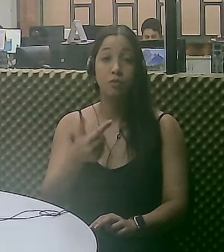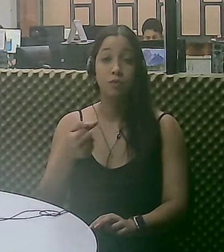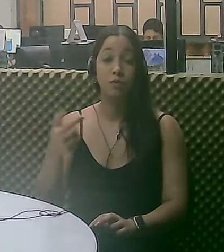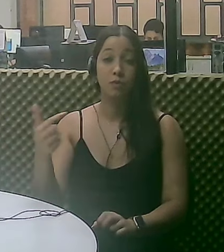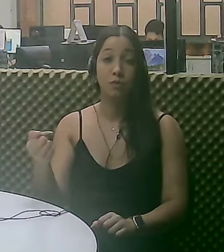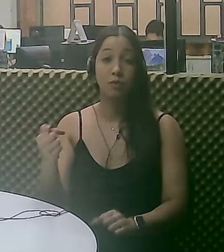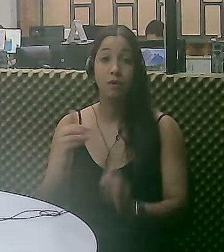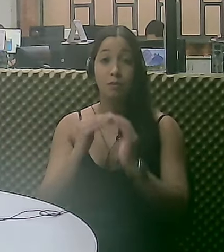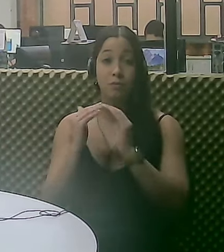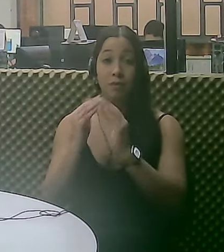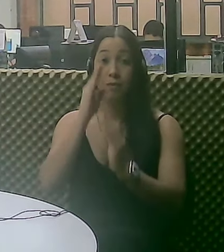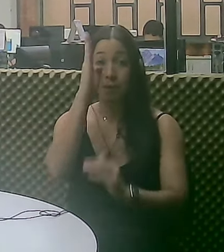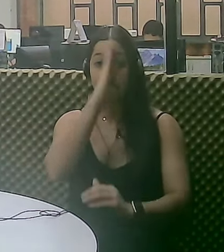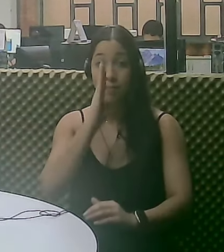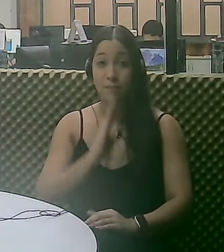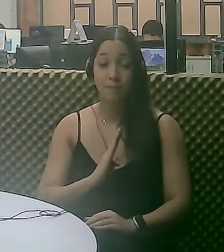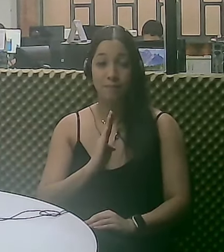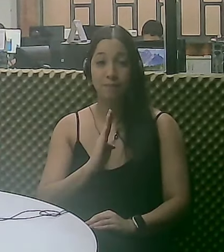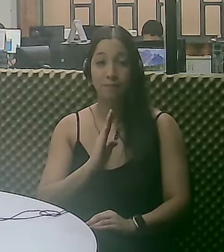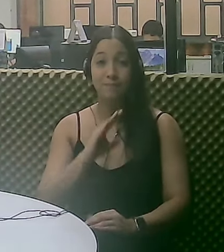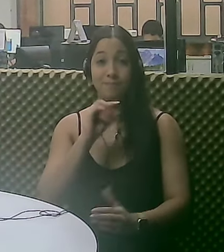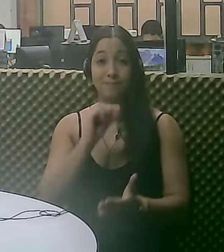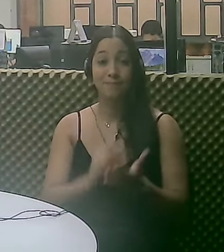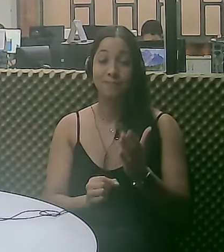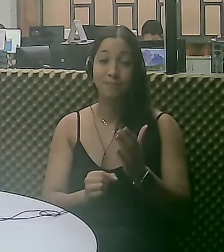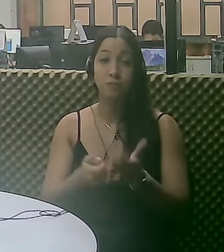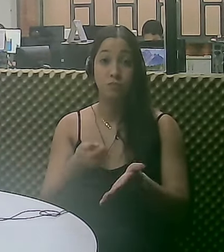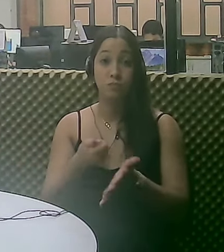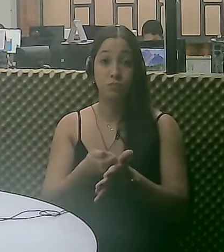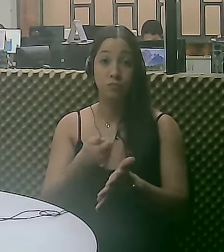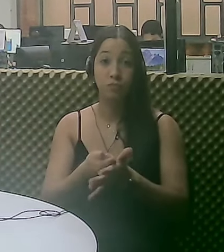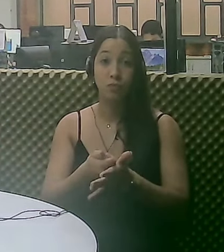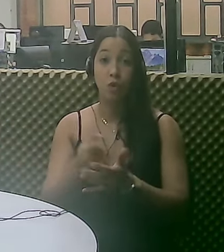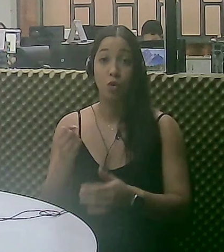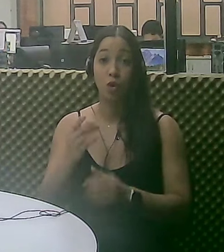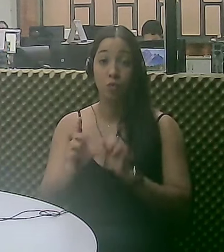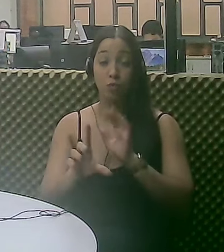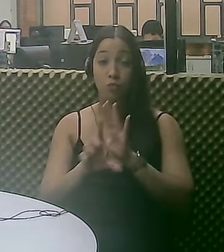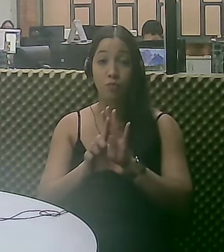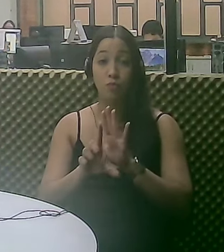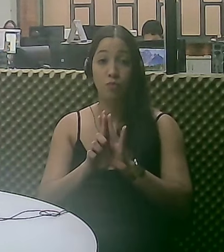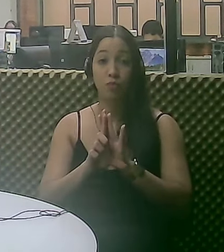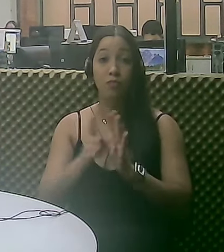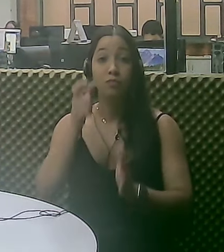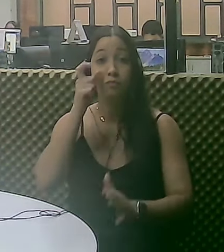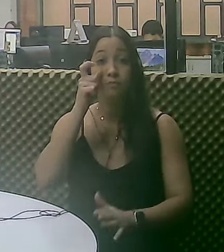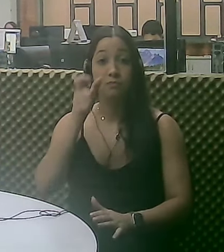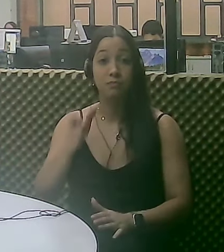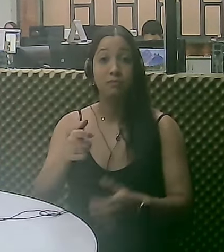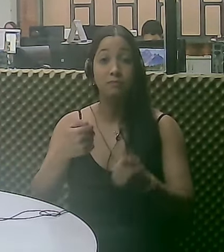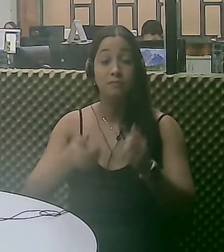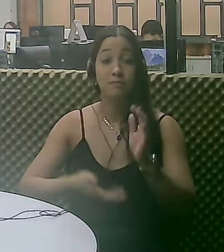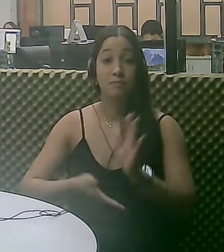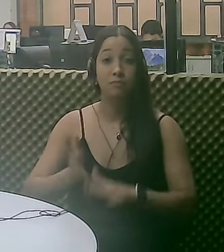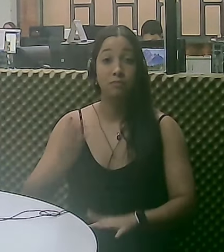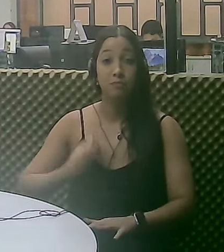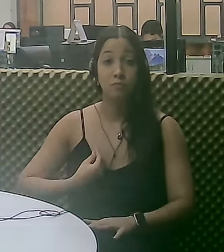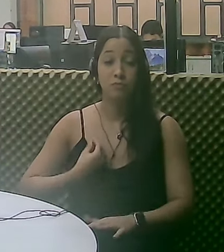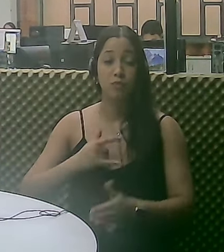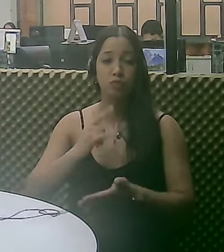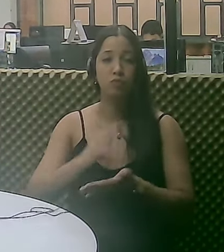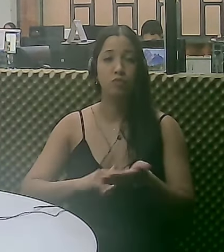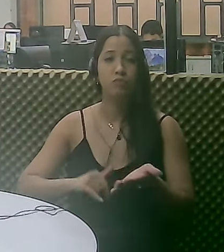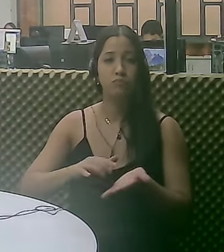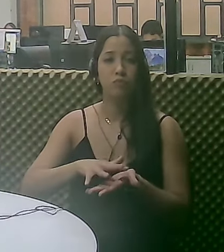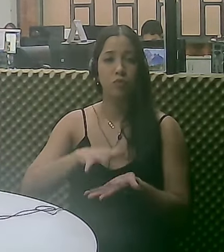5.577, no bairro Brasil. Para o cadastro obrigatório pela nova legislação, o interessado deve comparecer munido dos